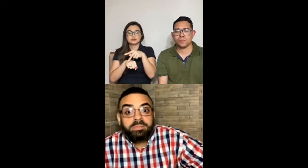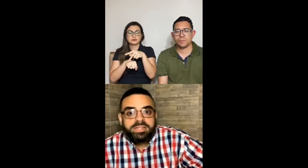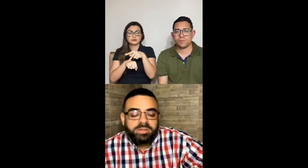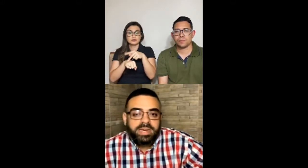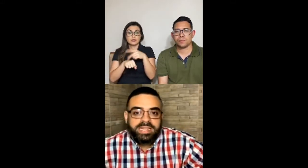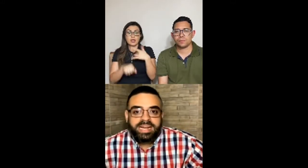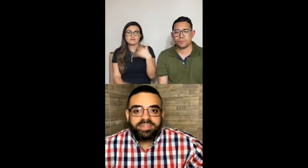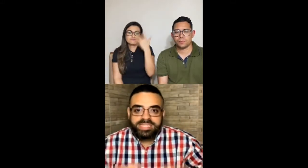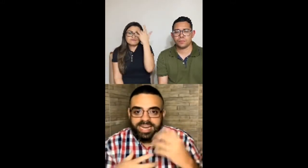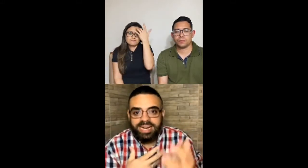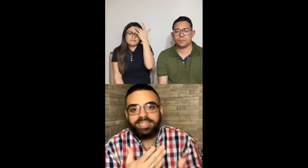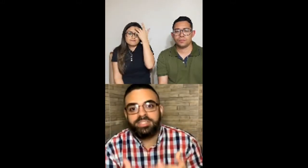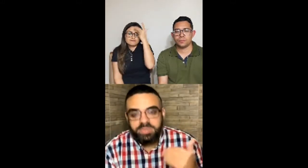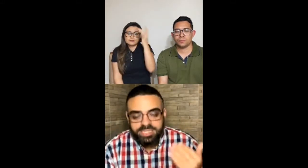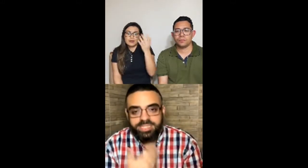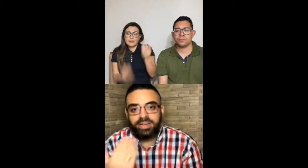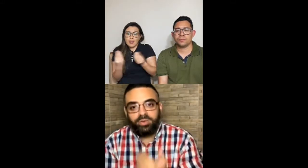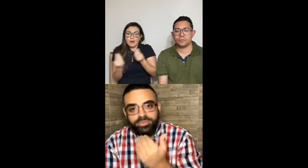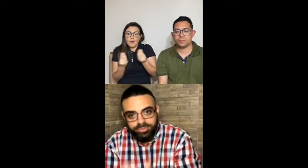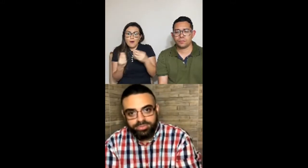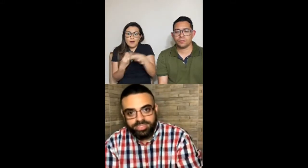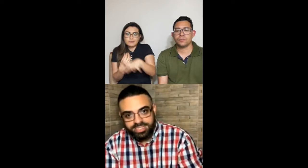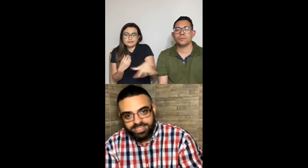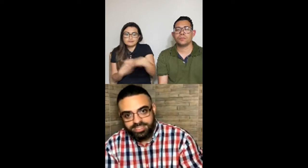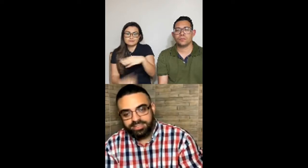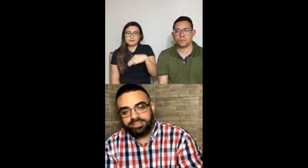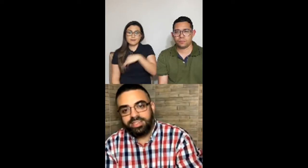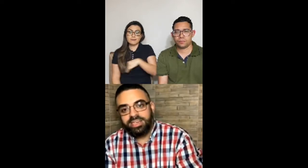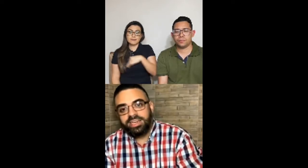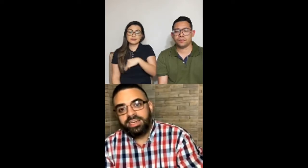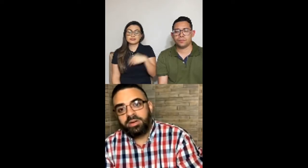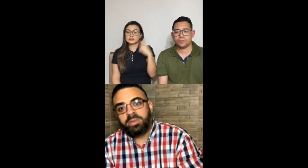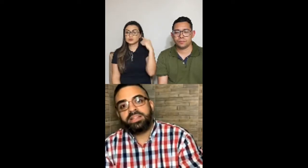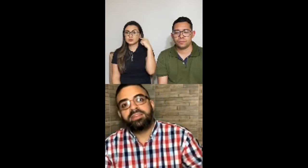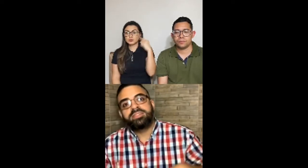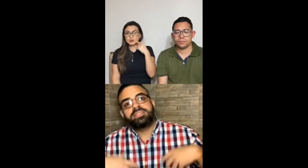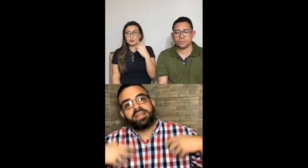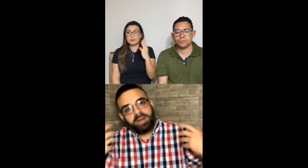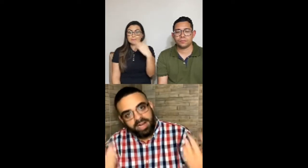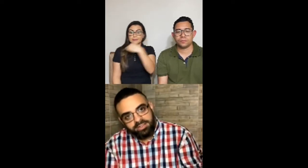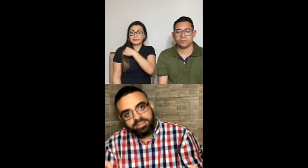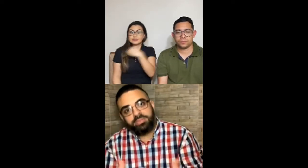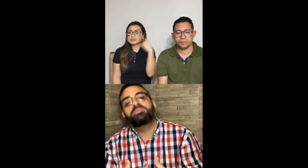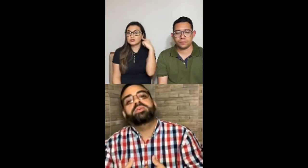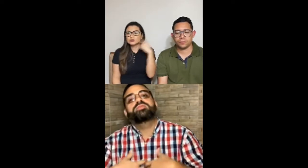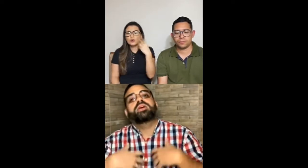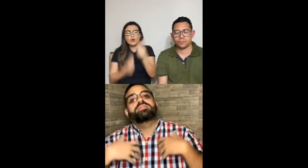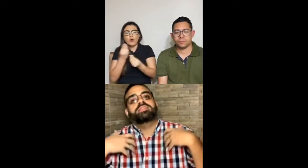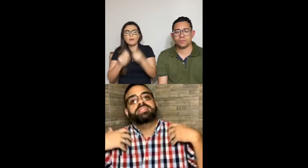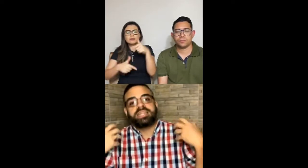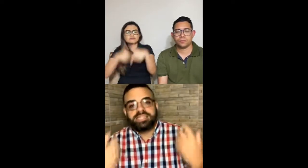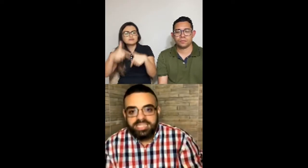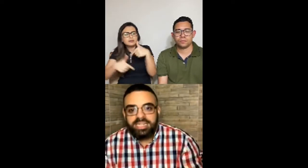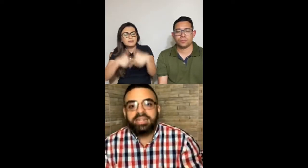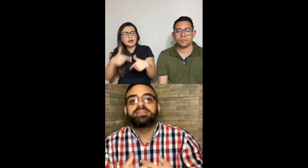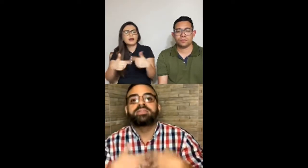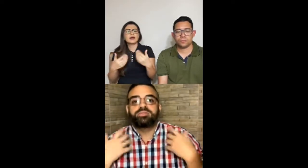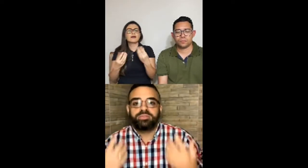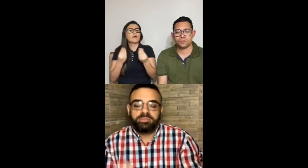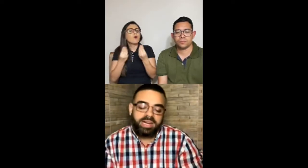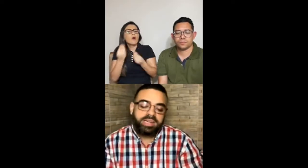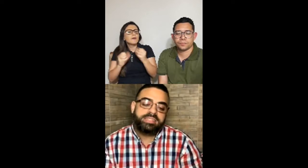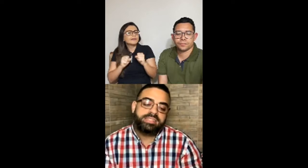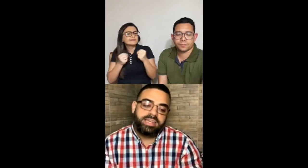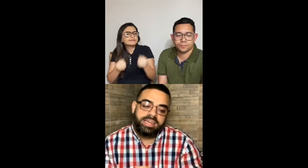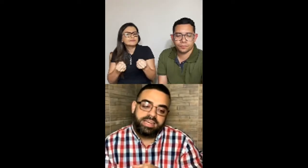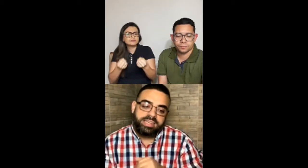Fora do Brasil, assim, foi. Eu não sabia mais como é que estava essa área de Ministério Consulto, né? Assim,